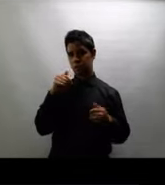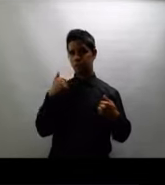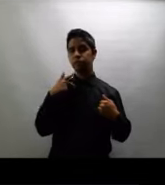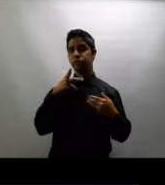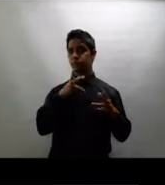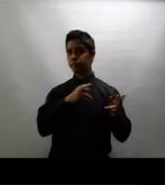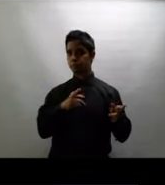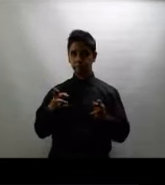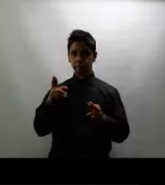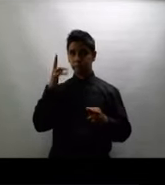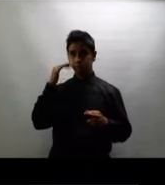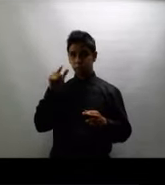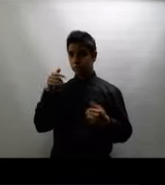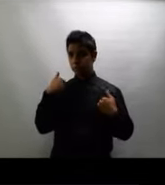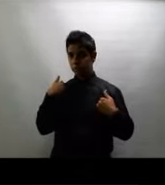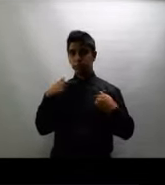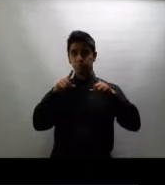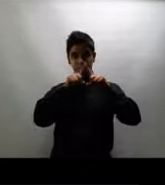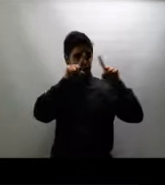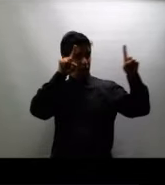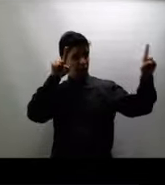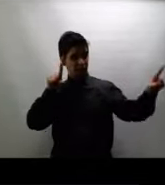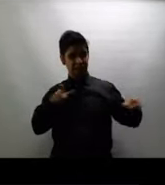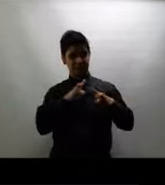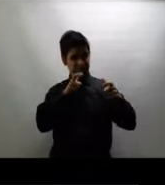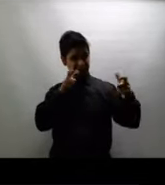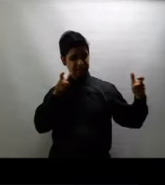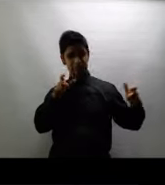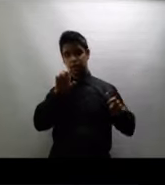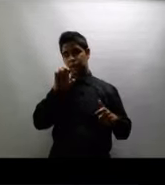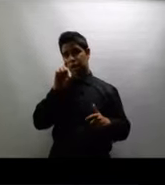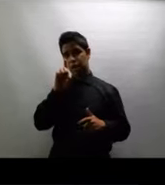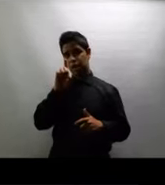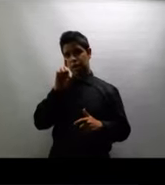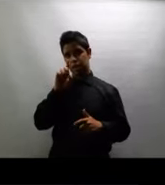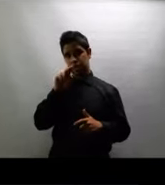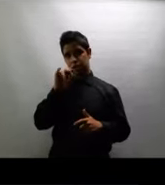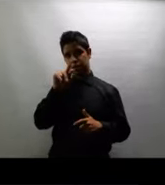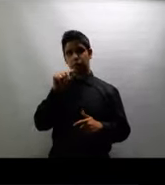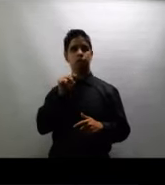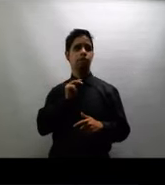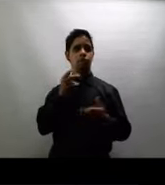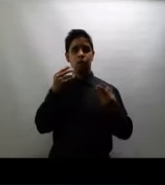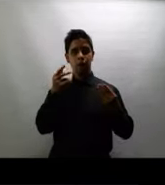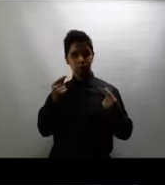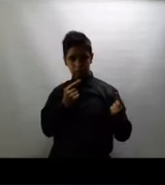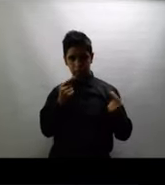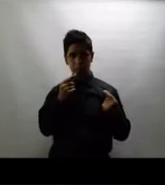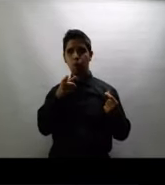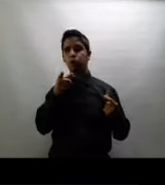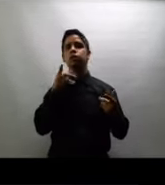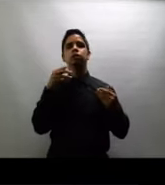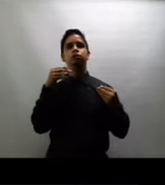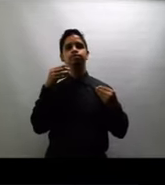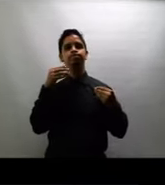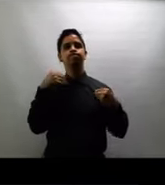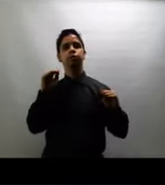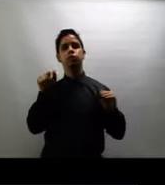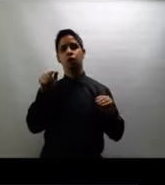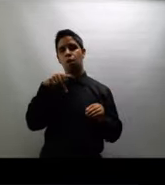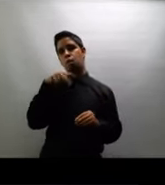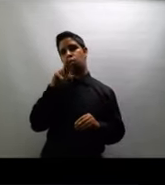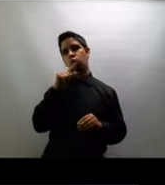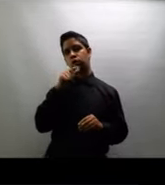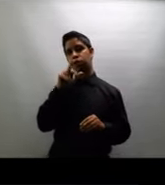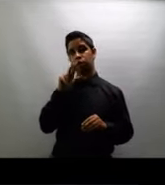gigantesco, hay un banner gigantesco de Nita que lo vamos a poner también en el pulguero. Entonces, lo que les recomendamos